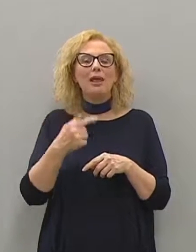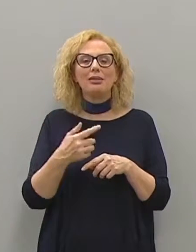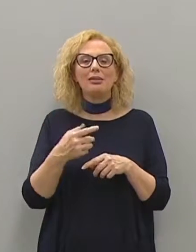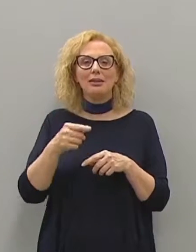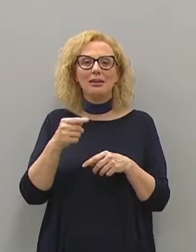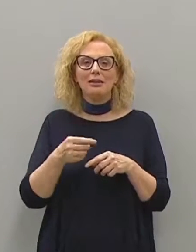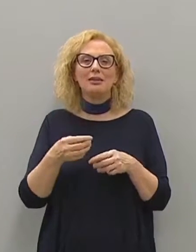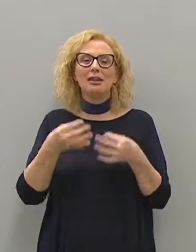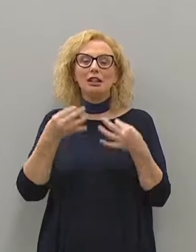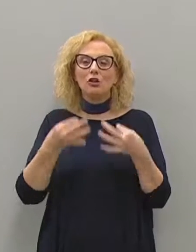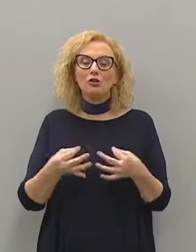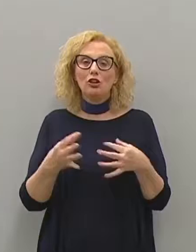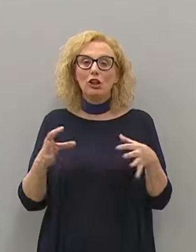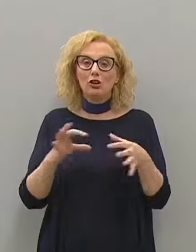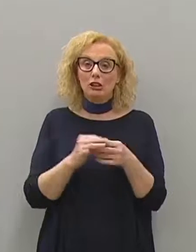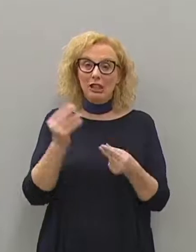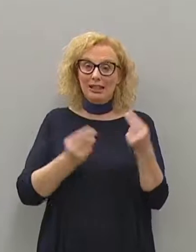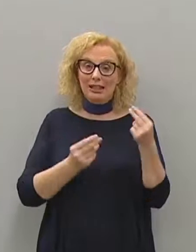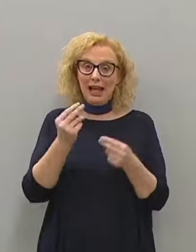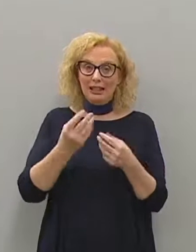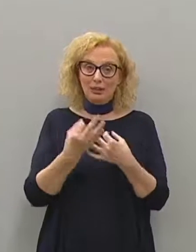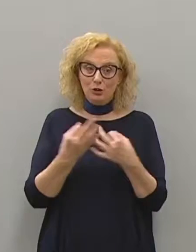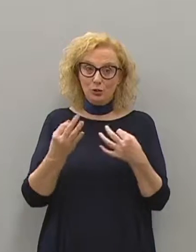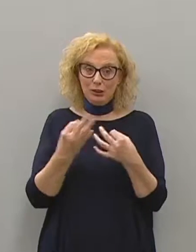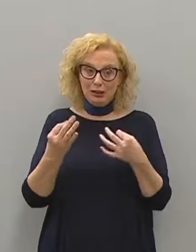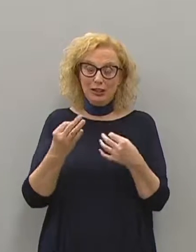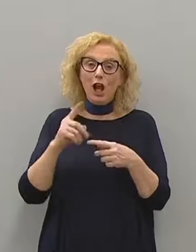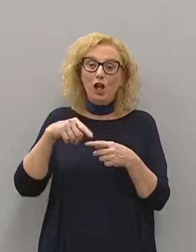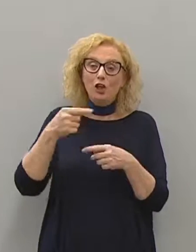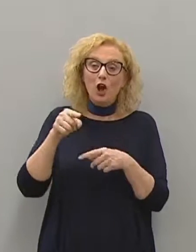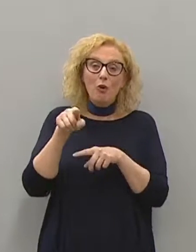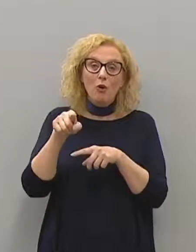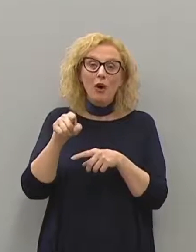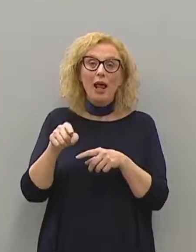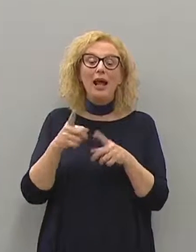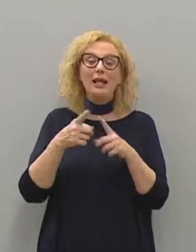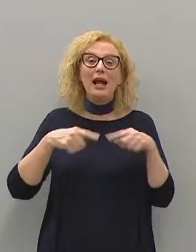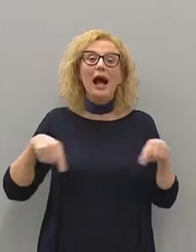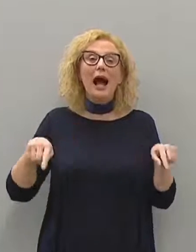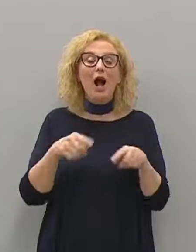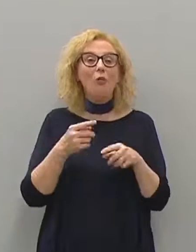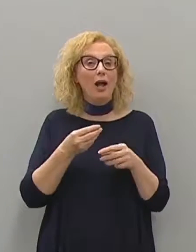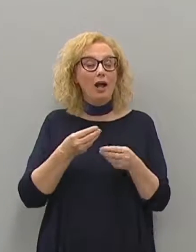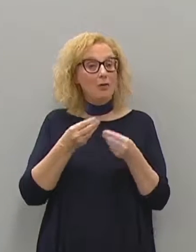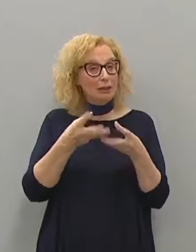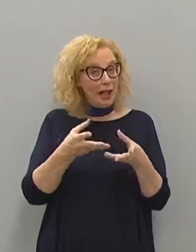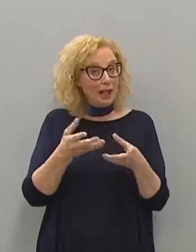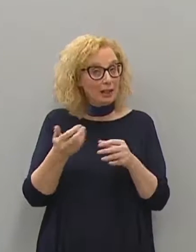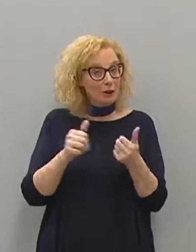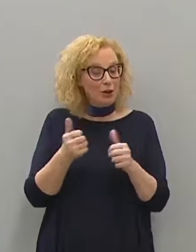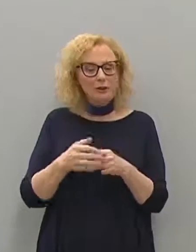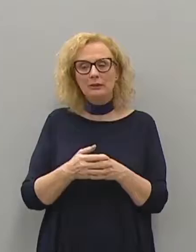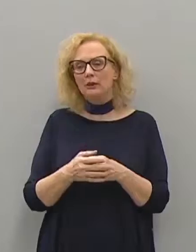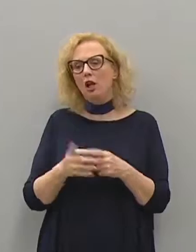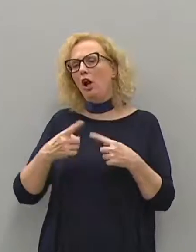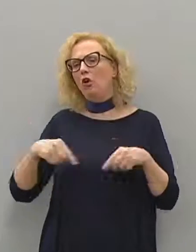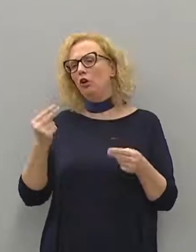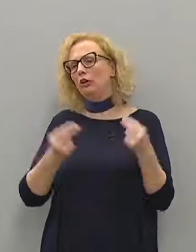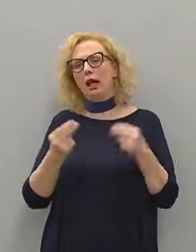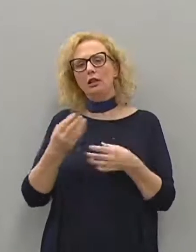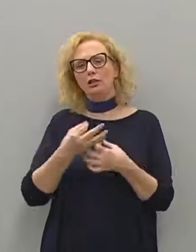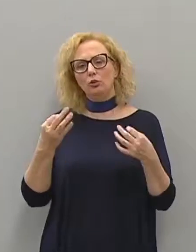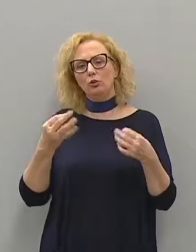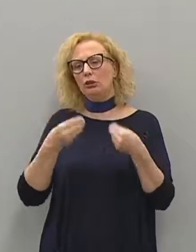sul covip e se poi lei e darà queste cifre in aula i dati giusti di abbiamo sempre dati quelli che il ministero della salute